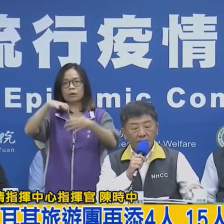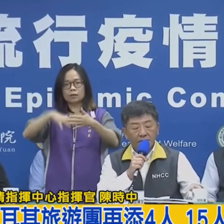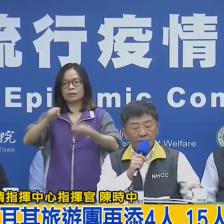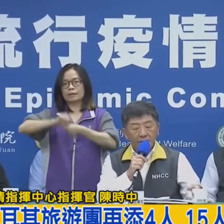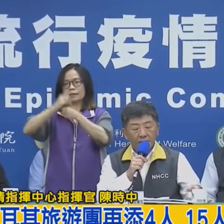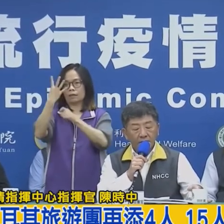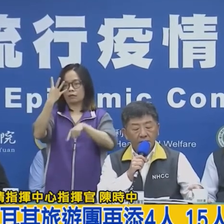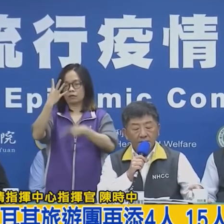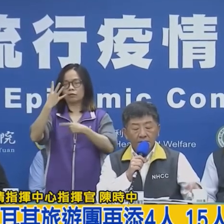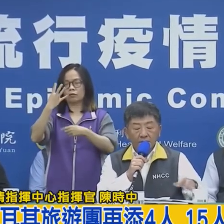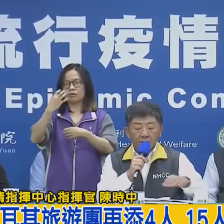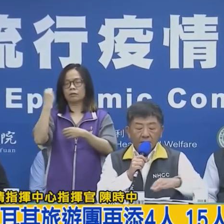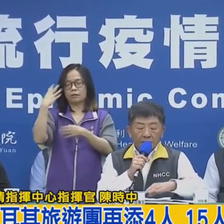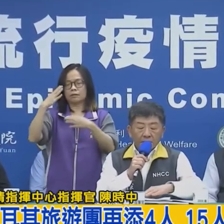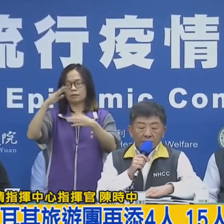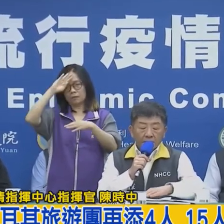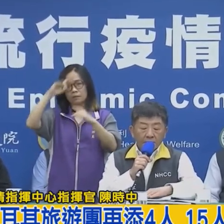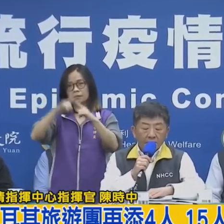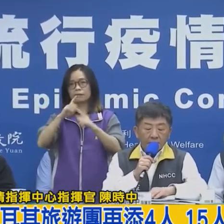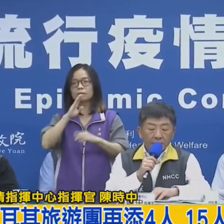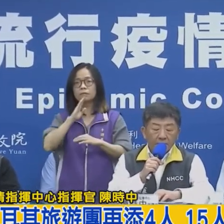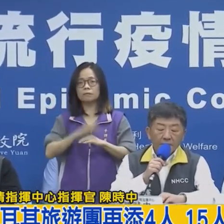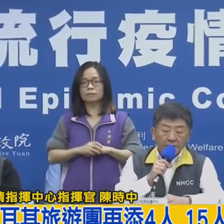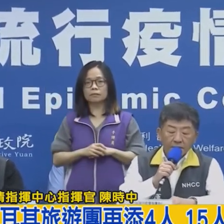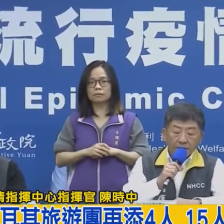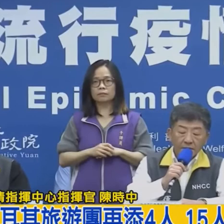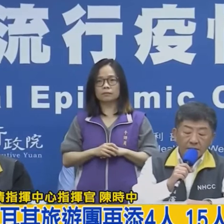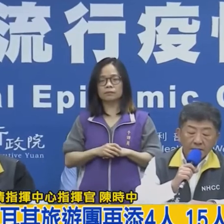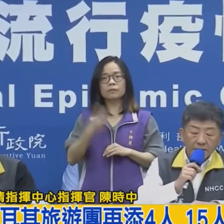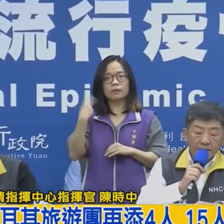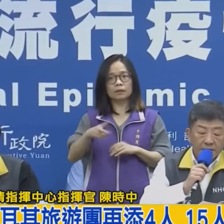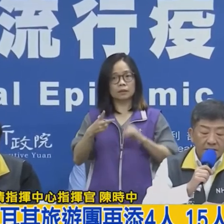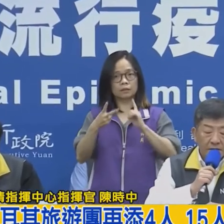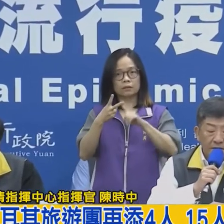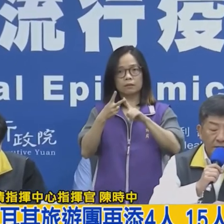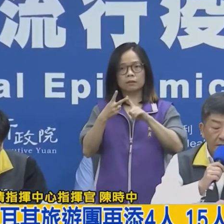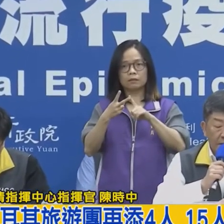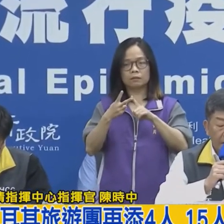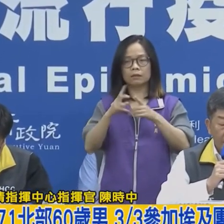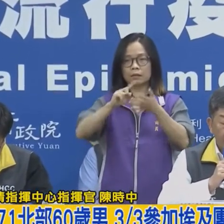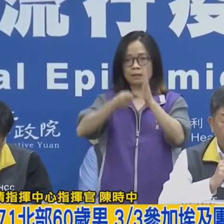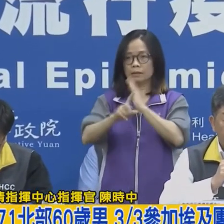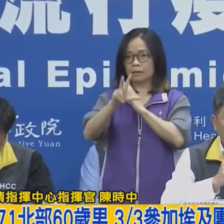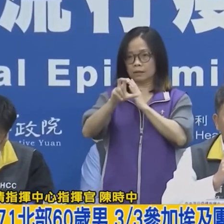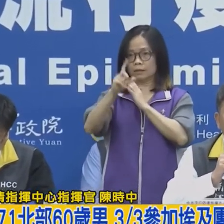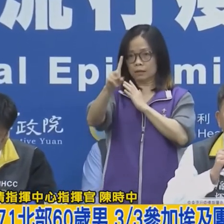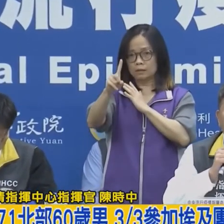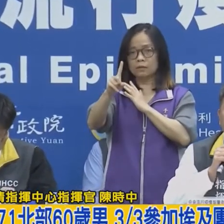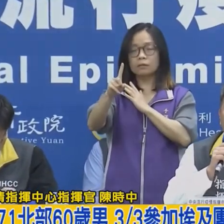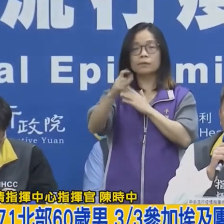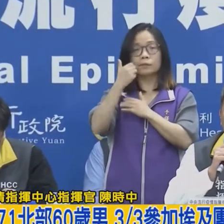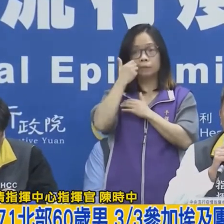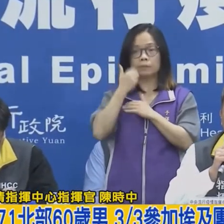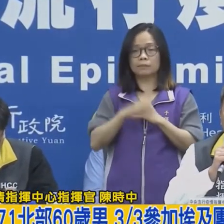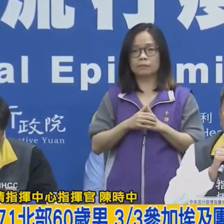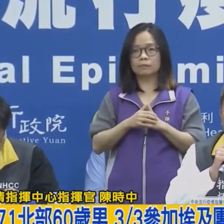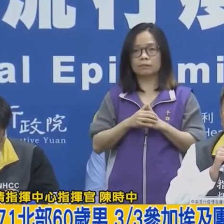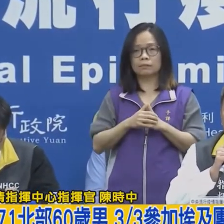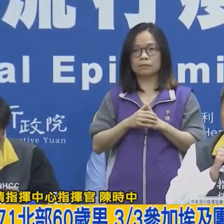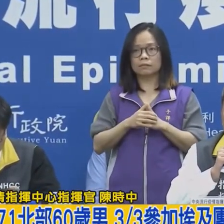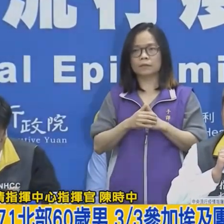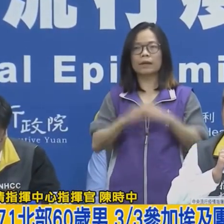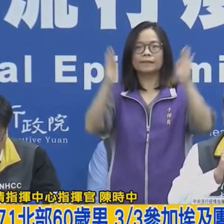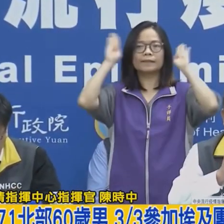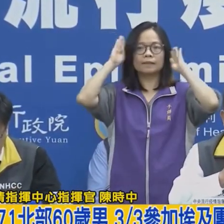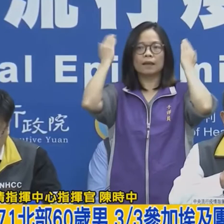宣布4个案例确诊。那另外第二个大概71的案例。跟原来的埃